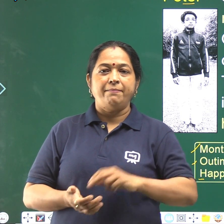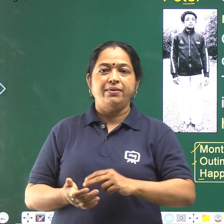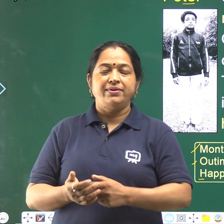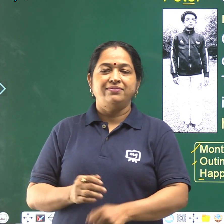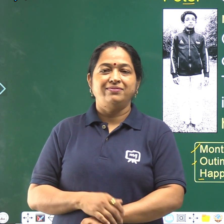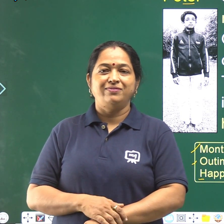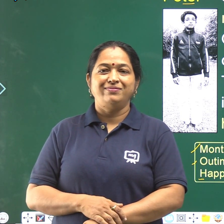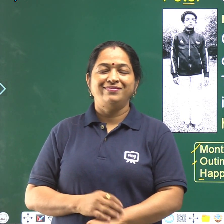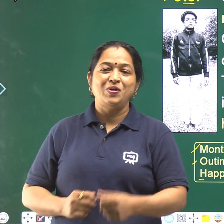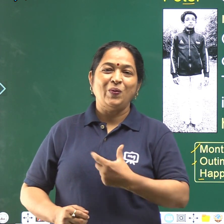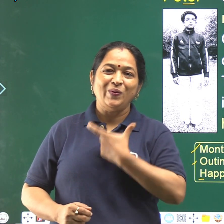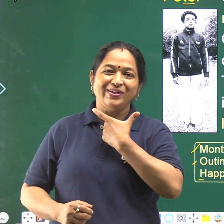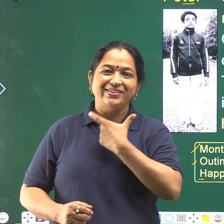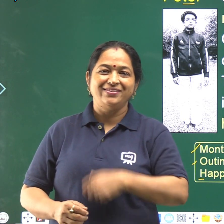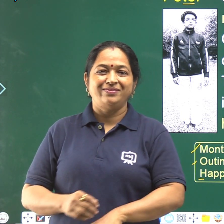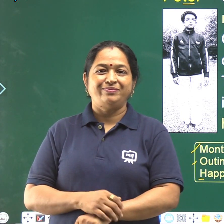means? Khush.